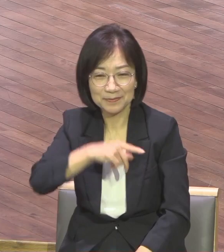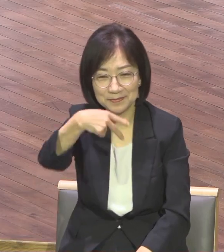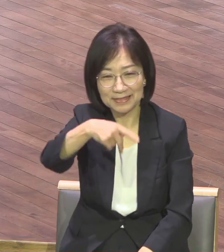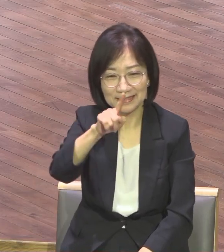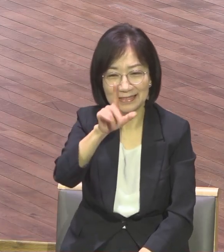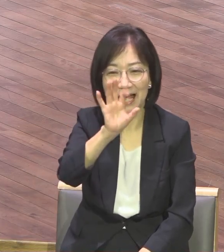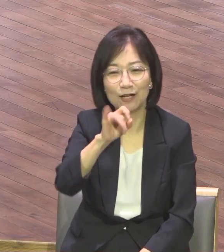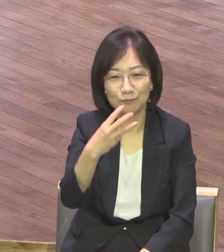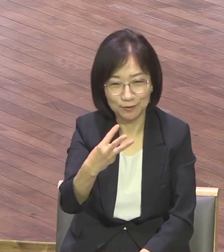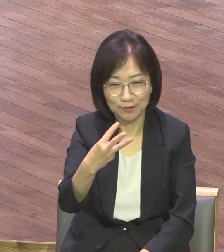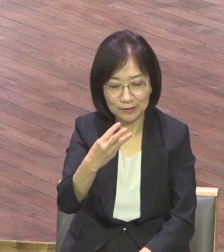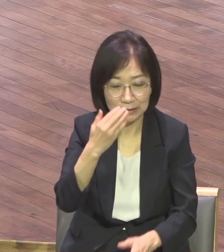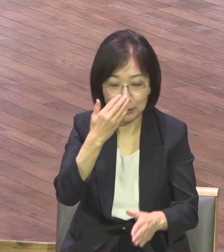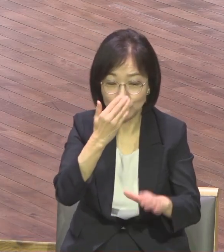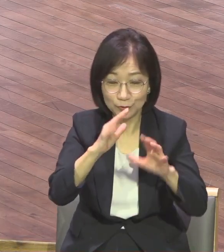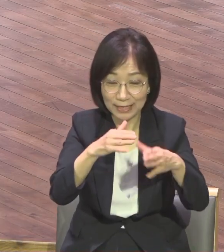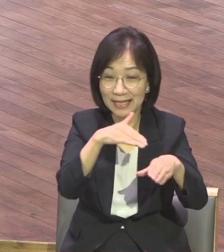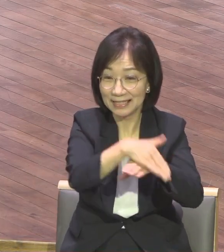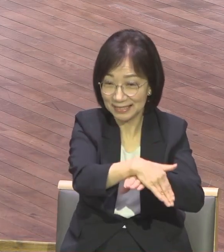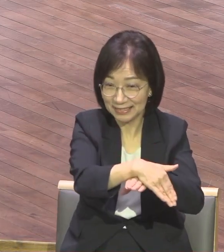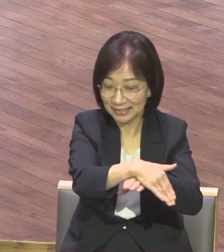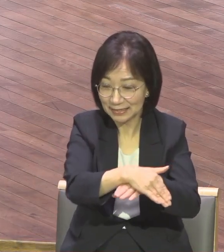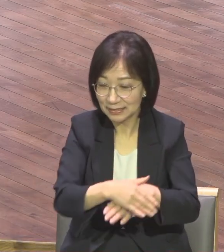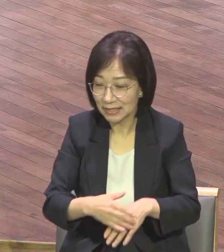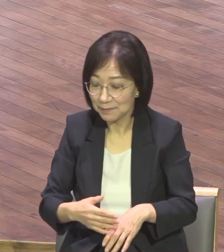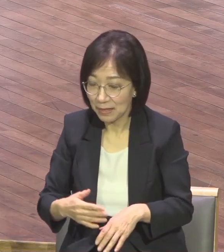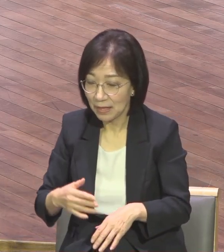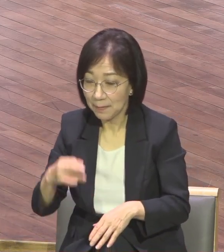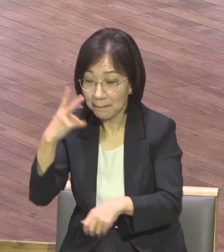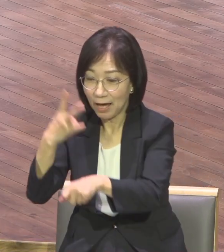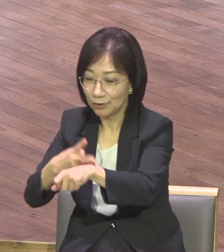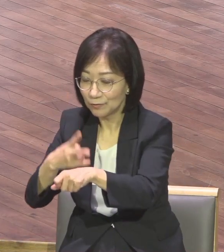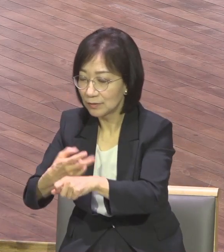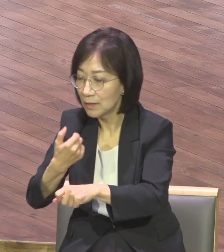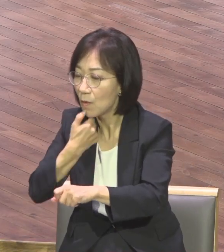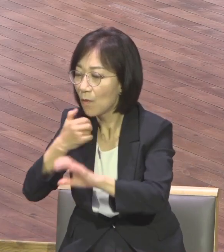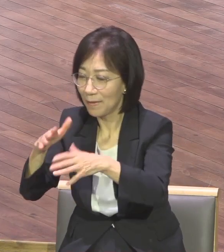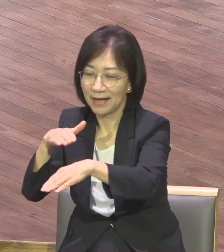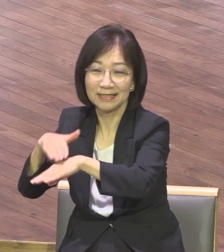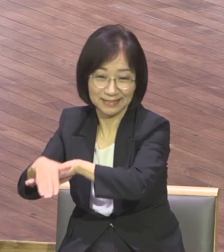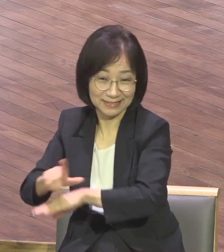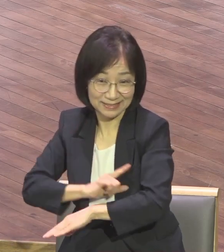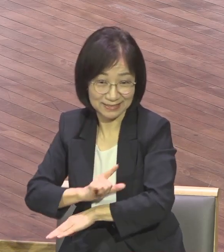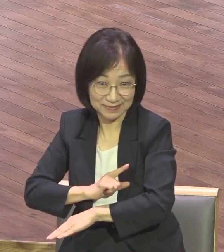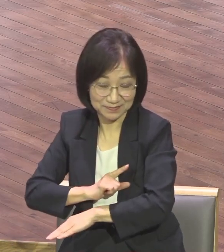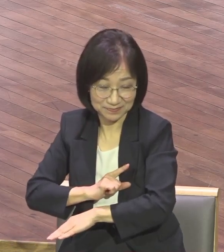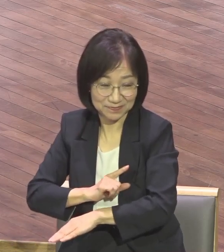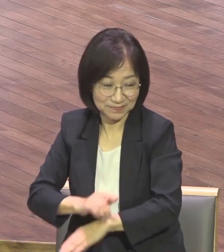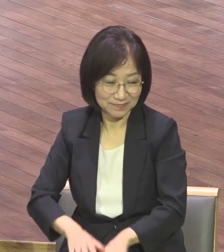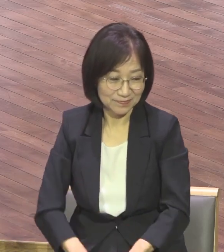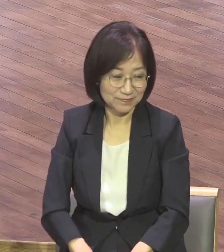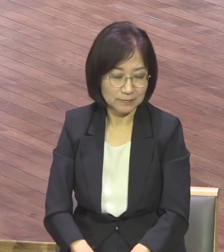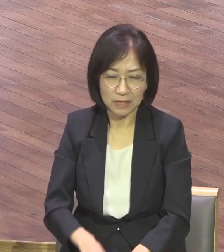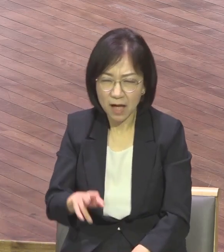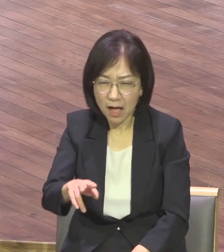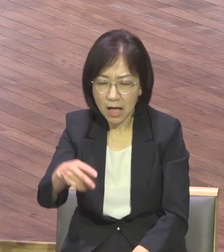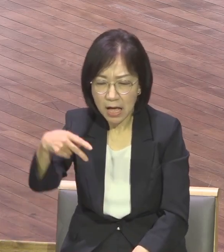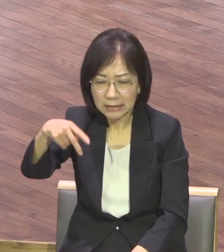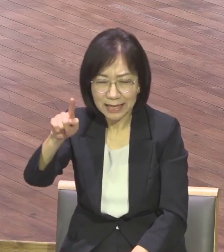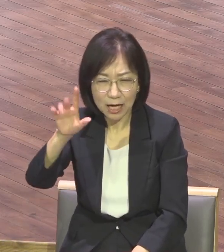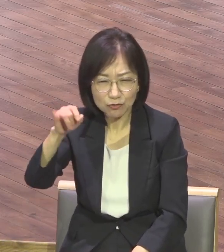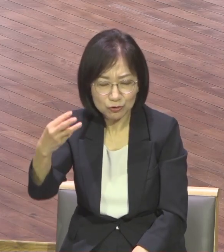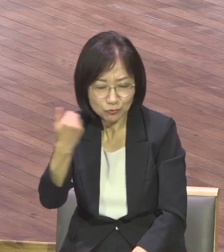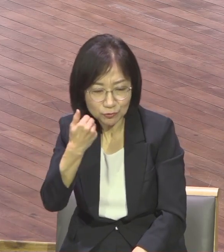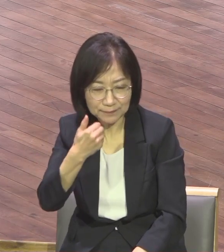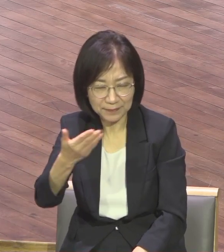유대식 이름이고 바울은 로마식 이름이에요. 원래 사울은 스데반 순교 현장에서 복음